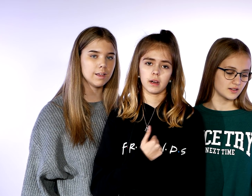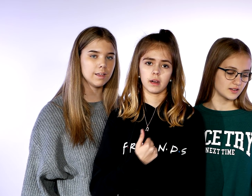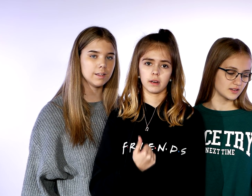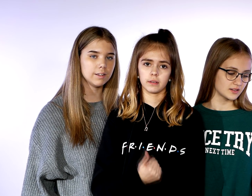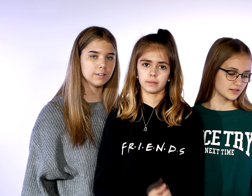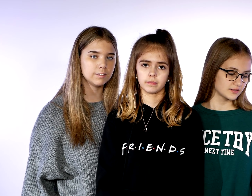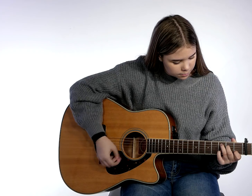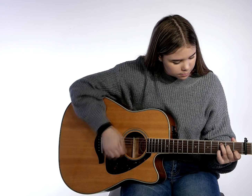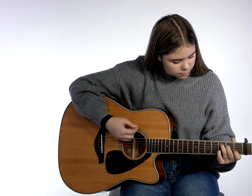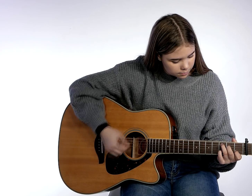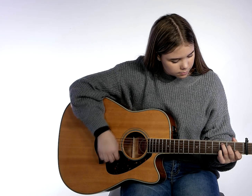allein.